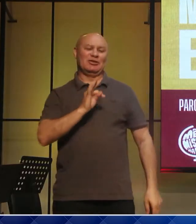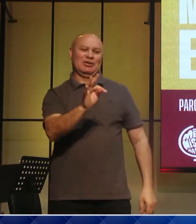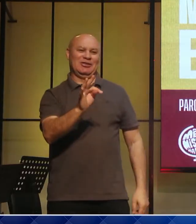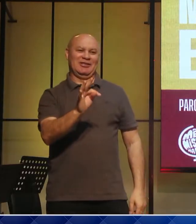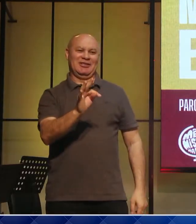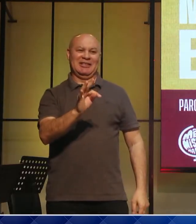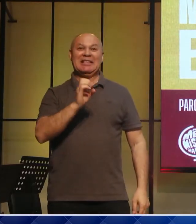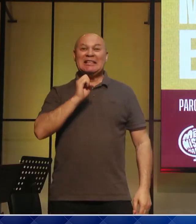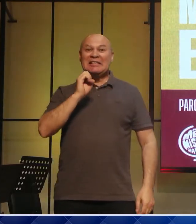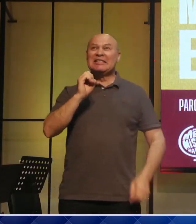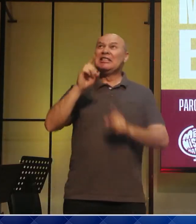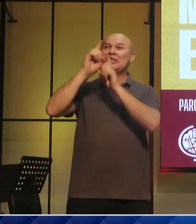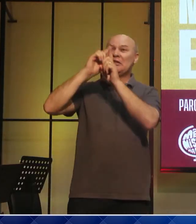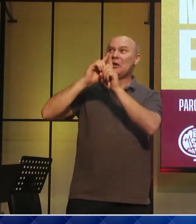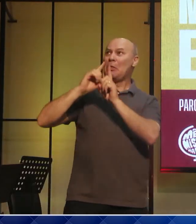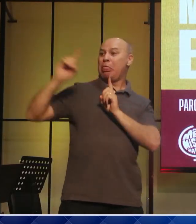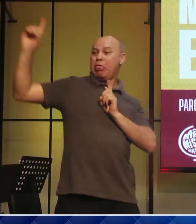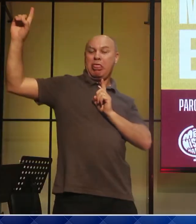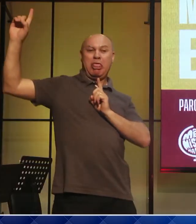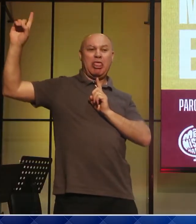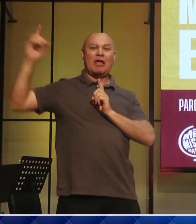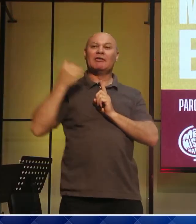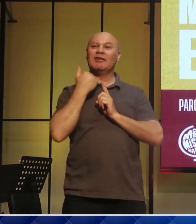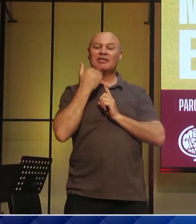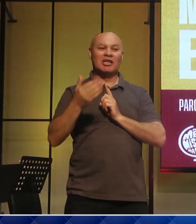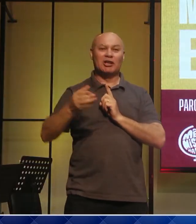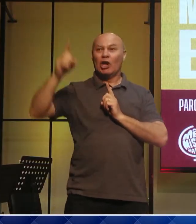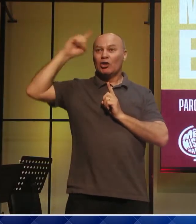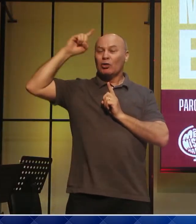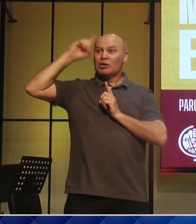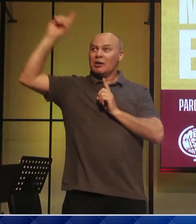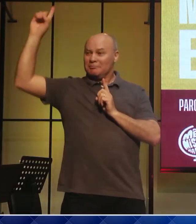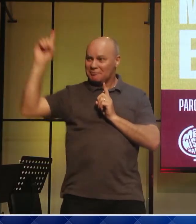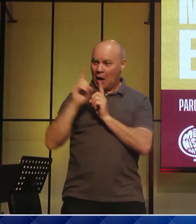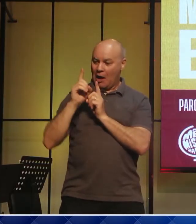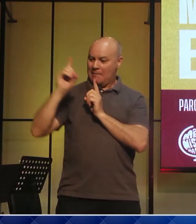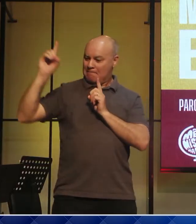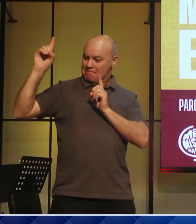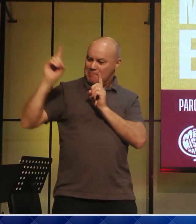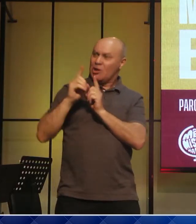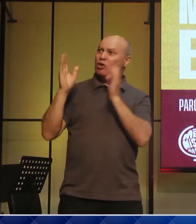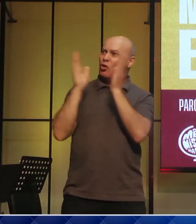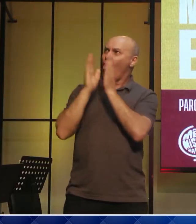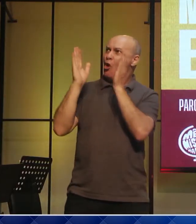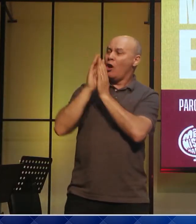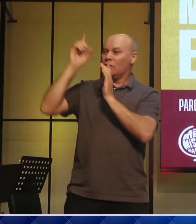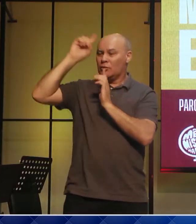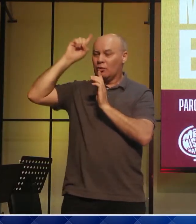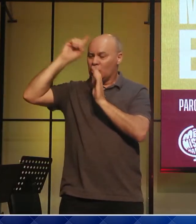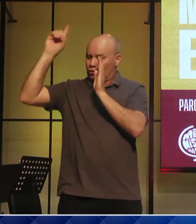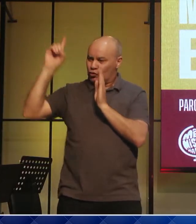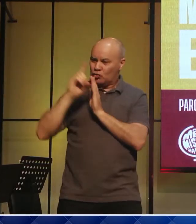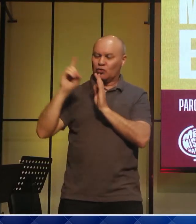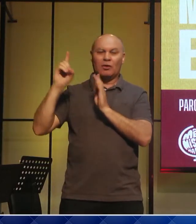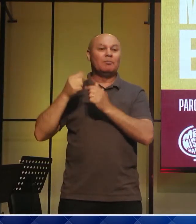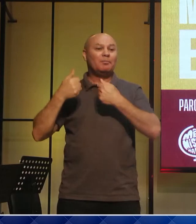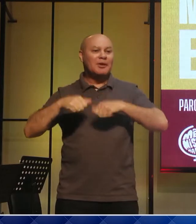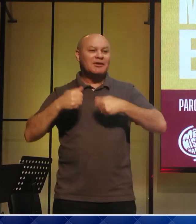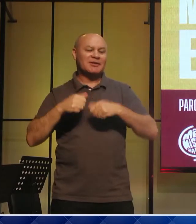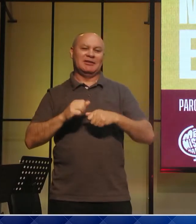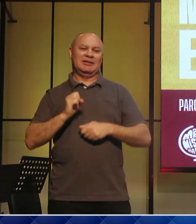eu não vivo com Deus, se eu não me entrego todo dia a Deus, se eu não me converto todo dia a Deus, se eu não me dou todo dia a Deus.